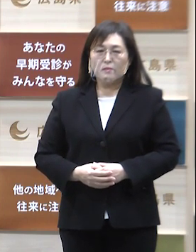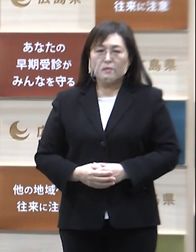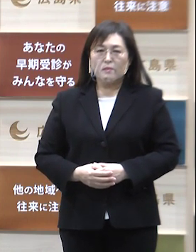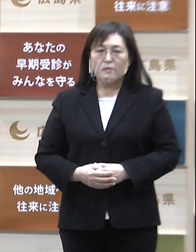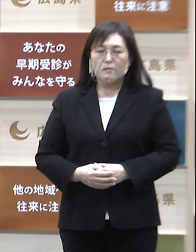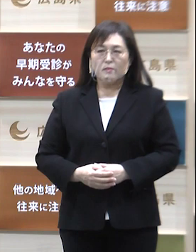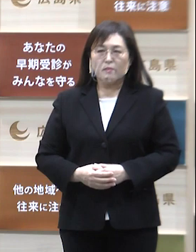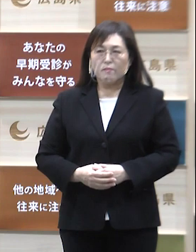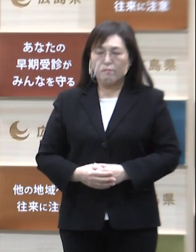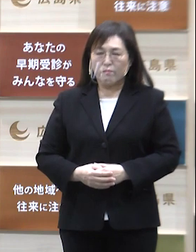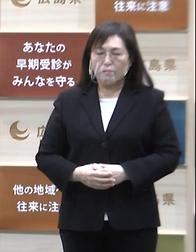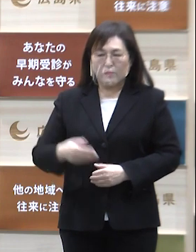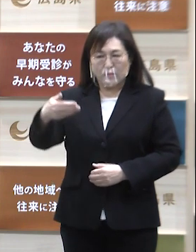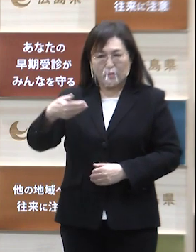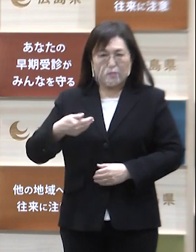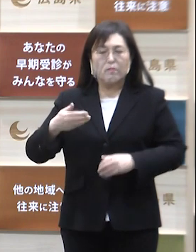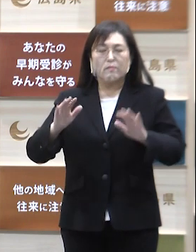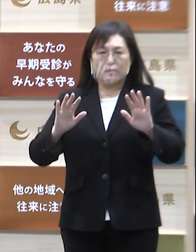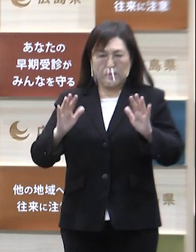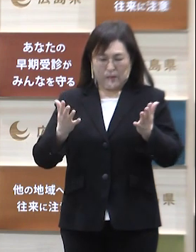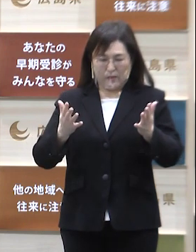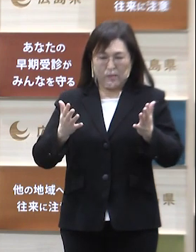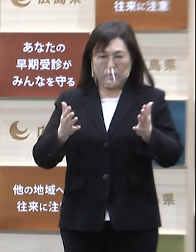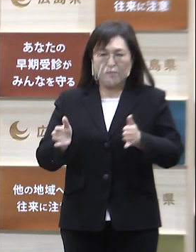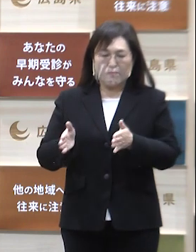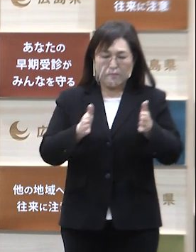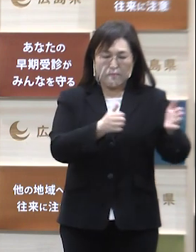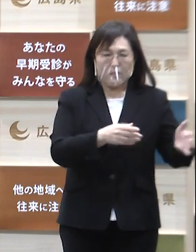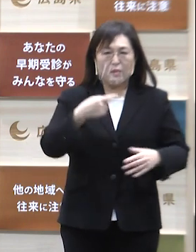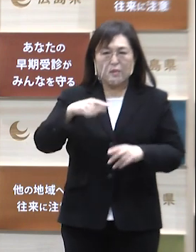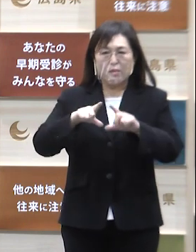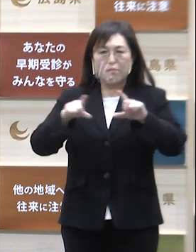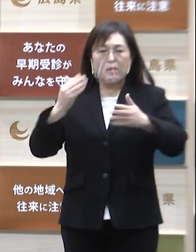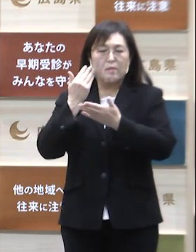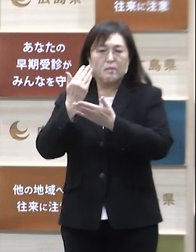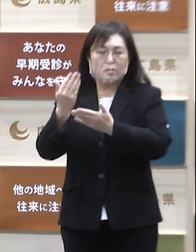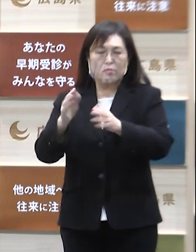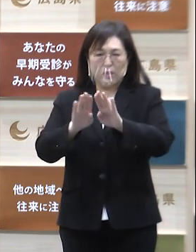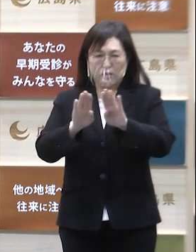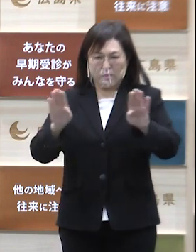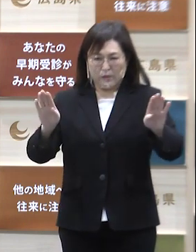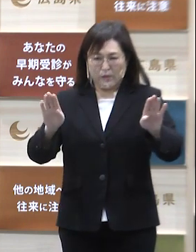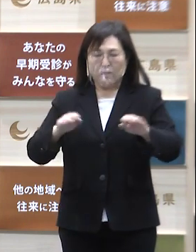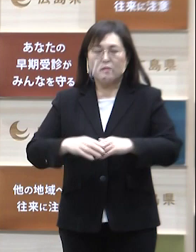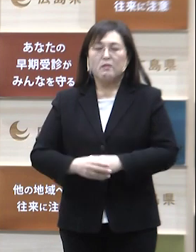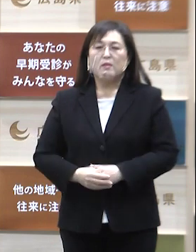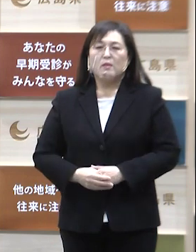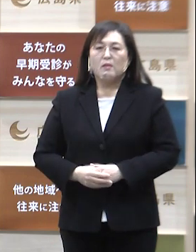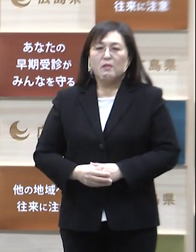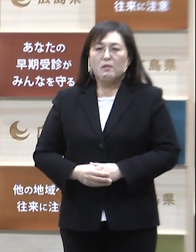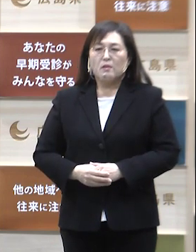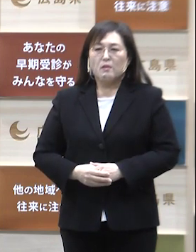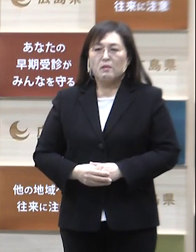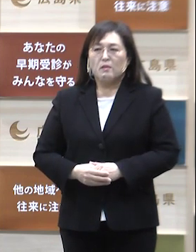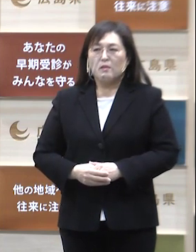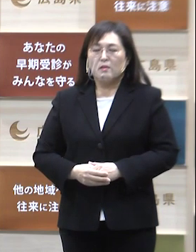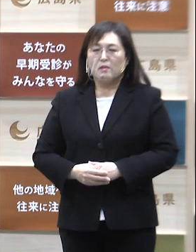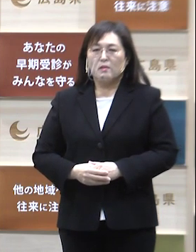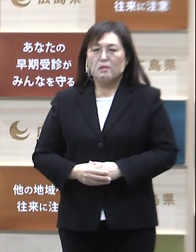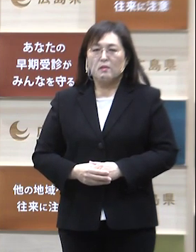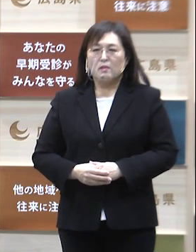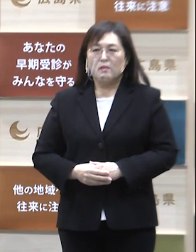はい、では、ないようですので、一般質問に移ります。他に質問がある方はお願いします。